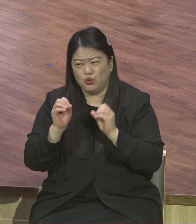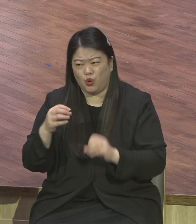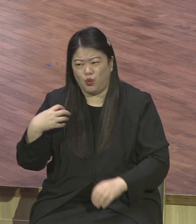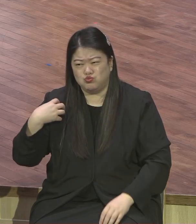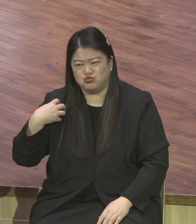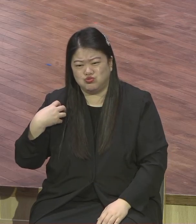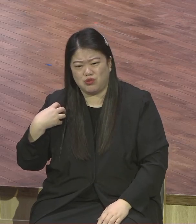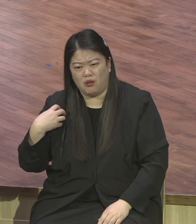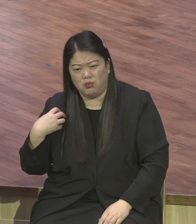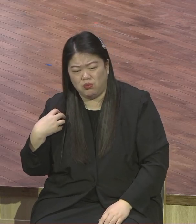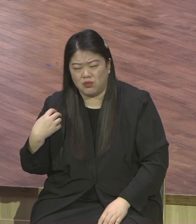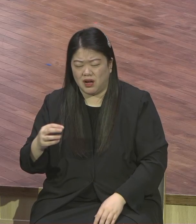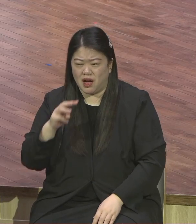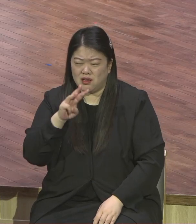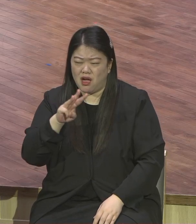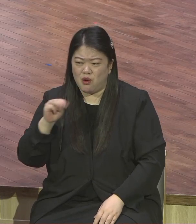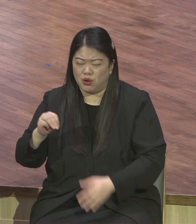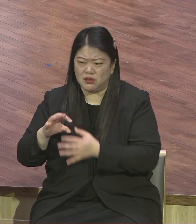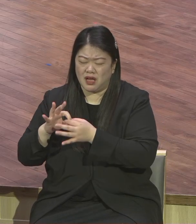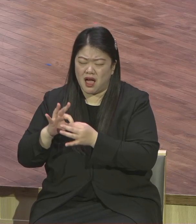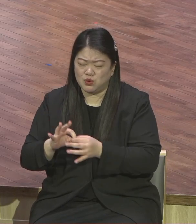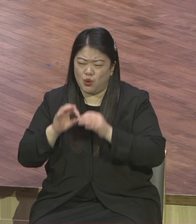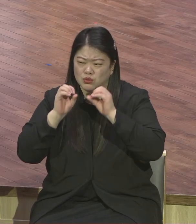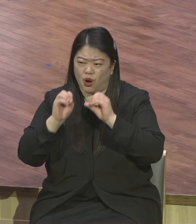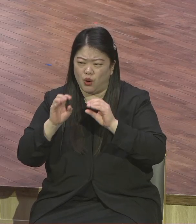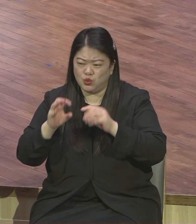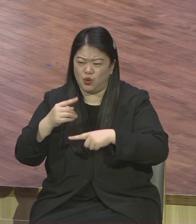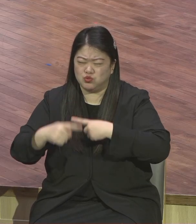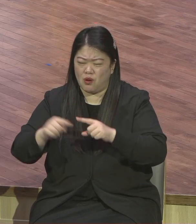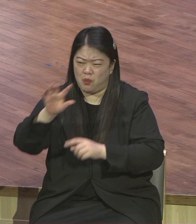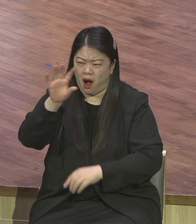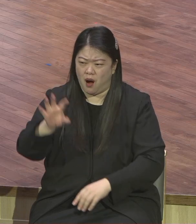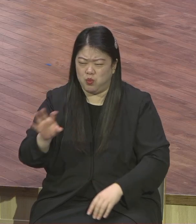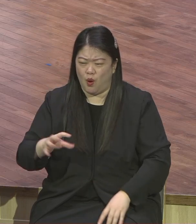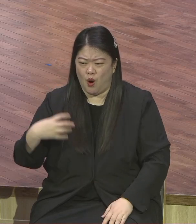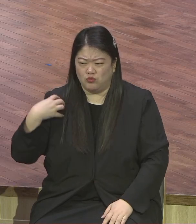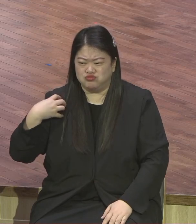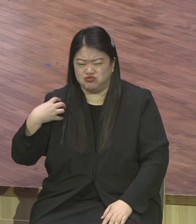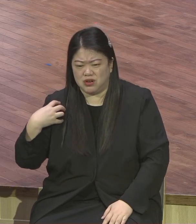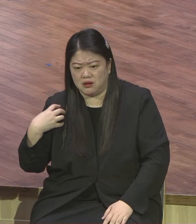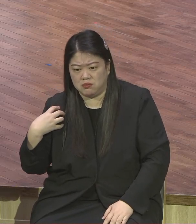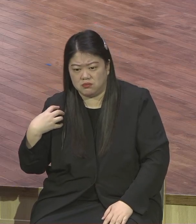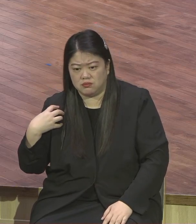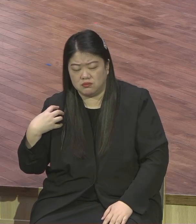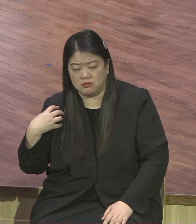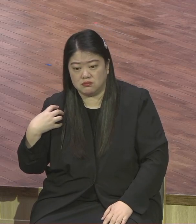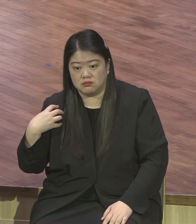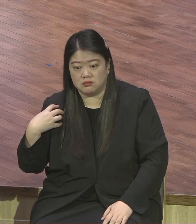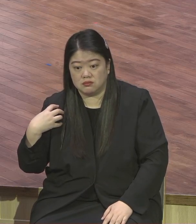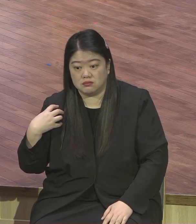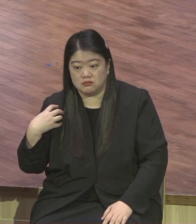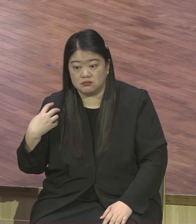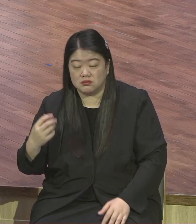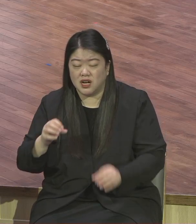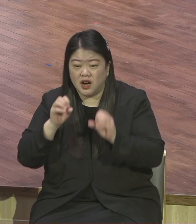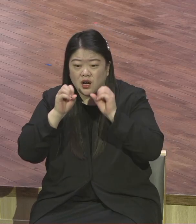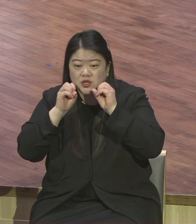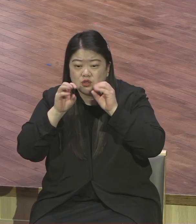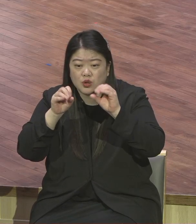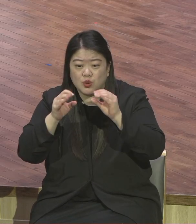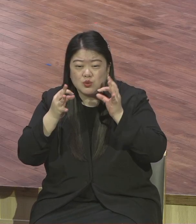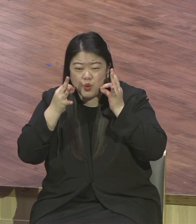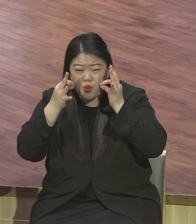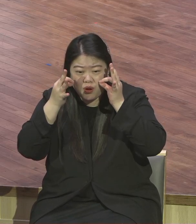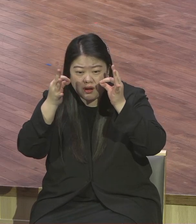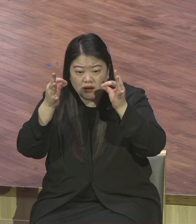자꾸 영 경험만 뭐 결국은 또 전도하라 그러네 하지 마세요. 여러분 보고 한 말